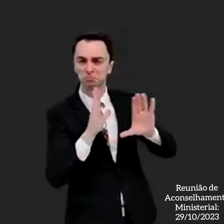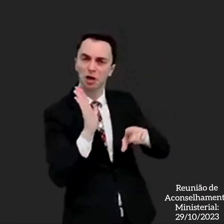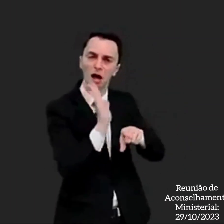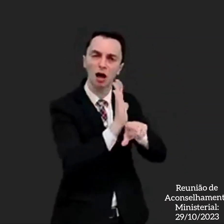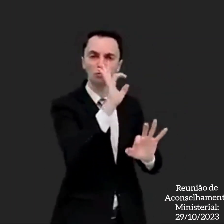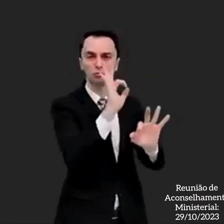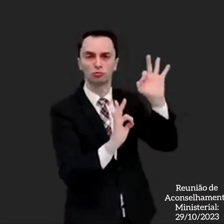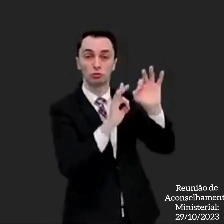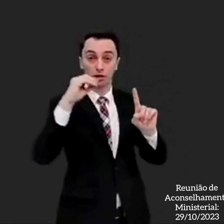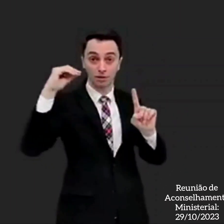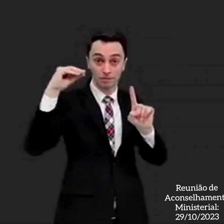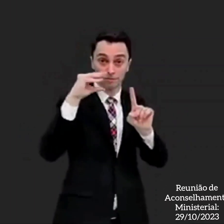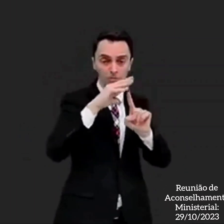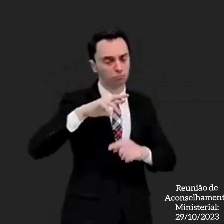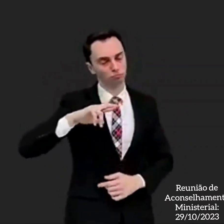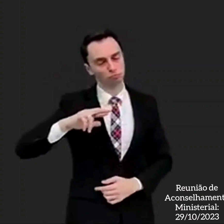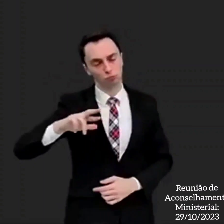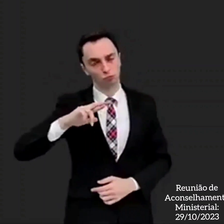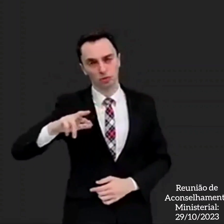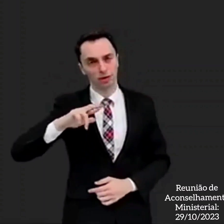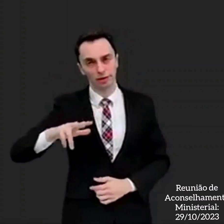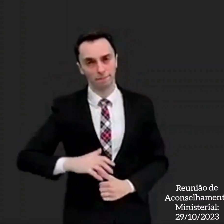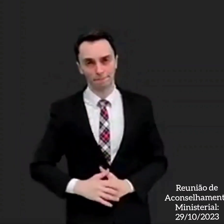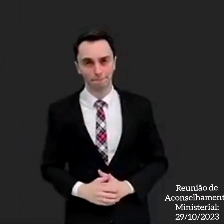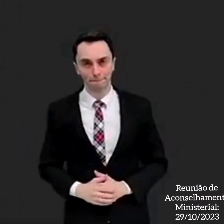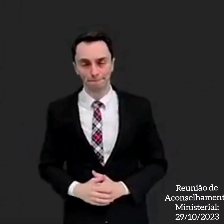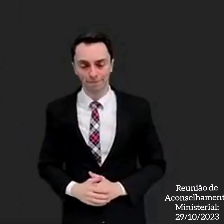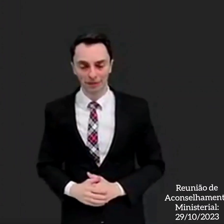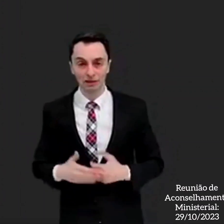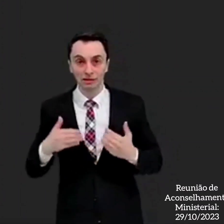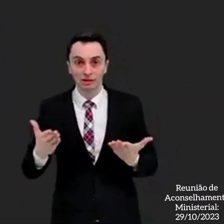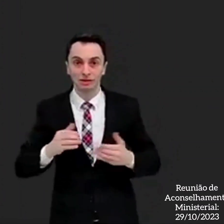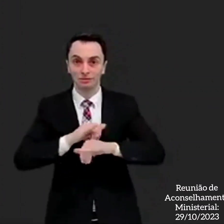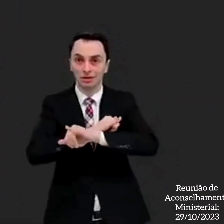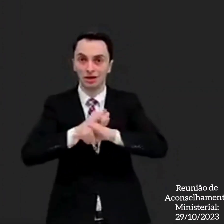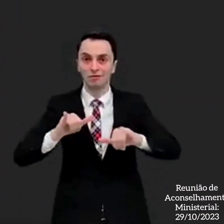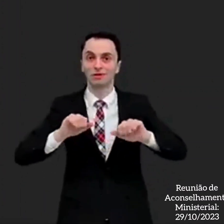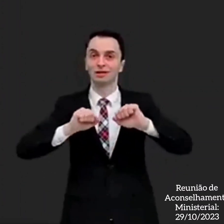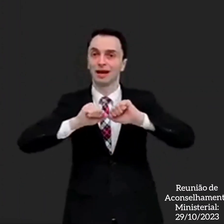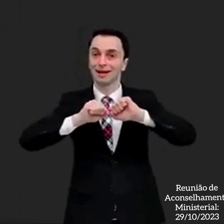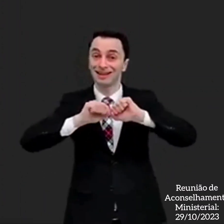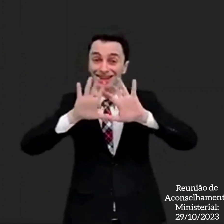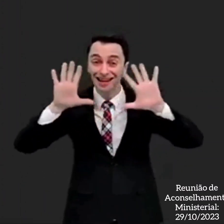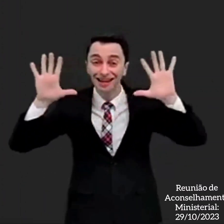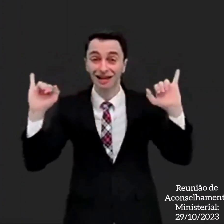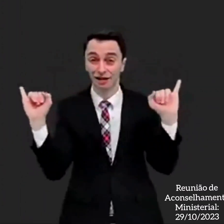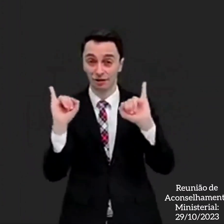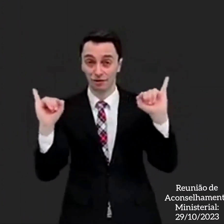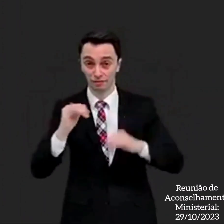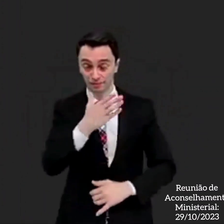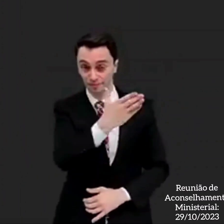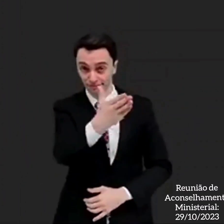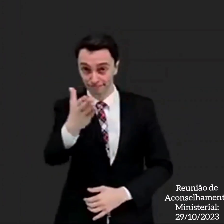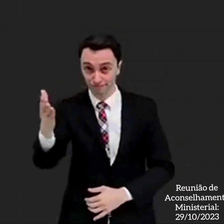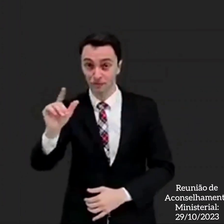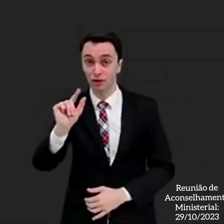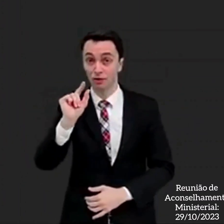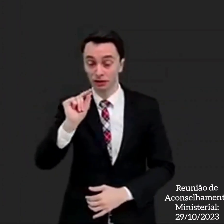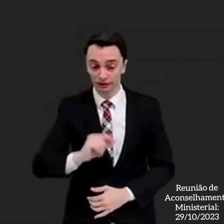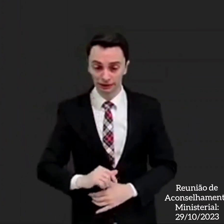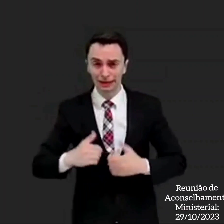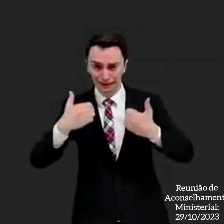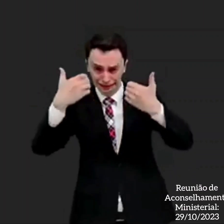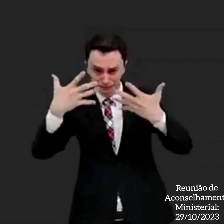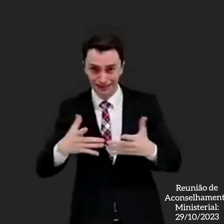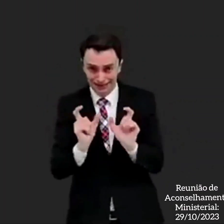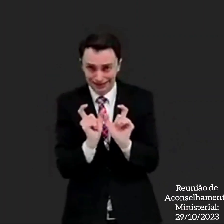livro sagrado. Dessa forma, deixamos claro perante a cara irmandade que,